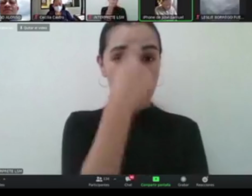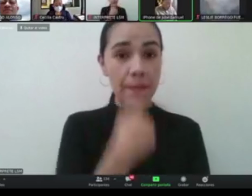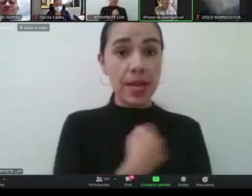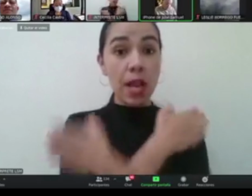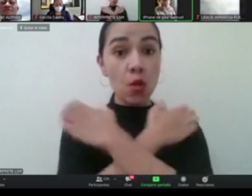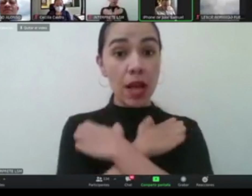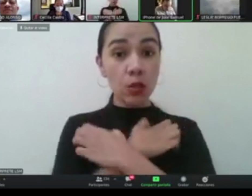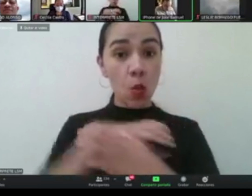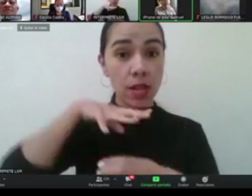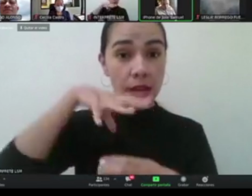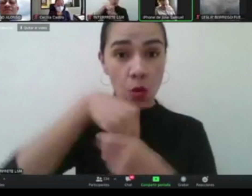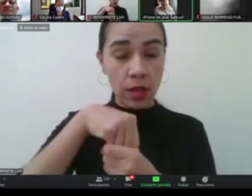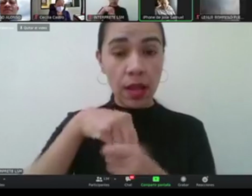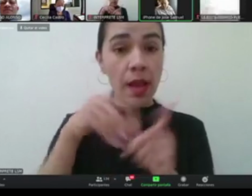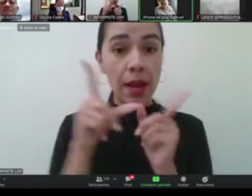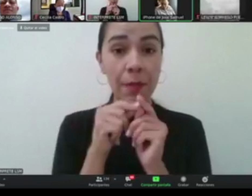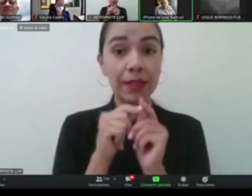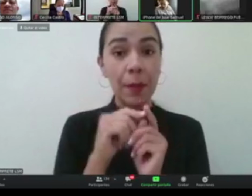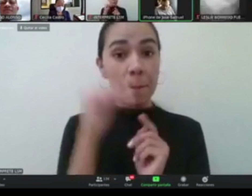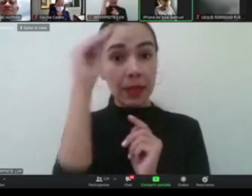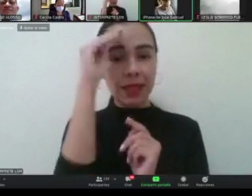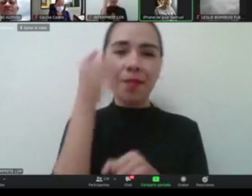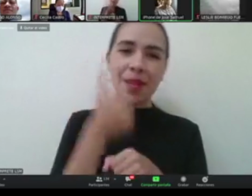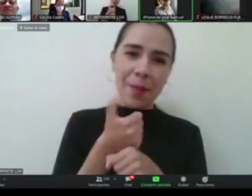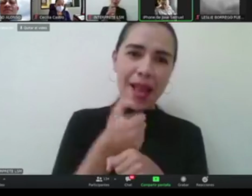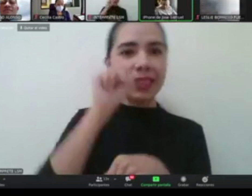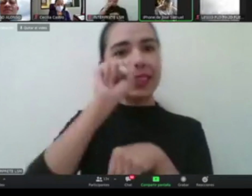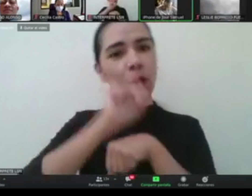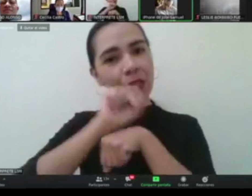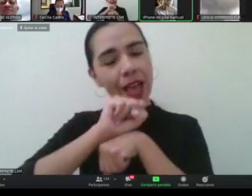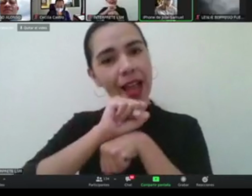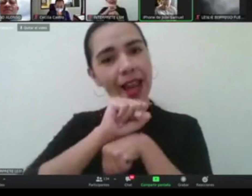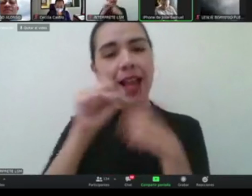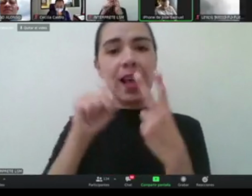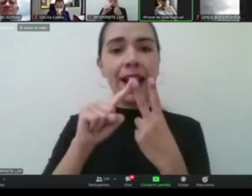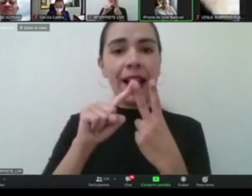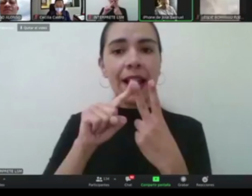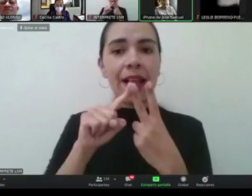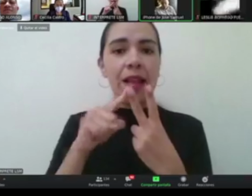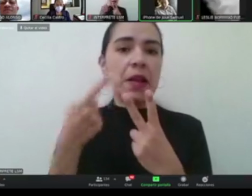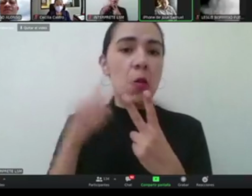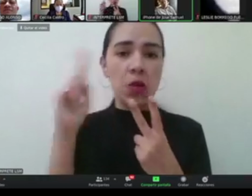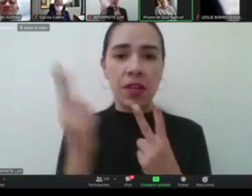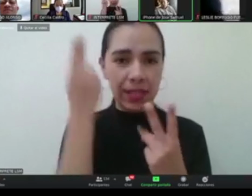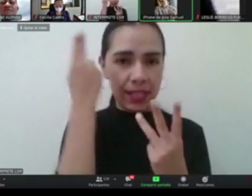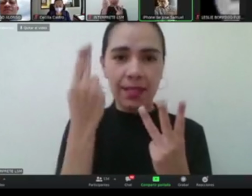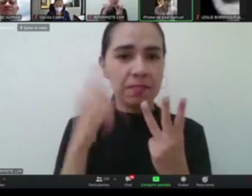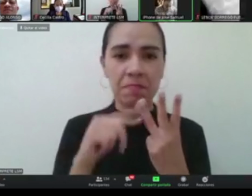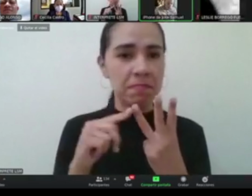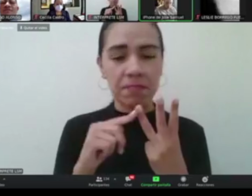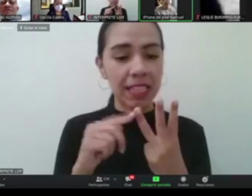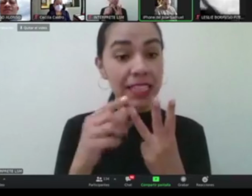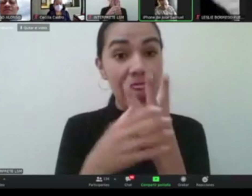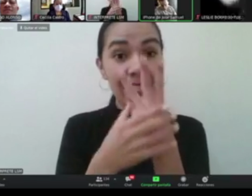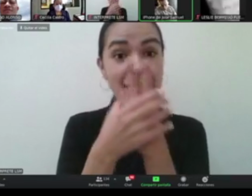inclusiva no solo se tiene que pensar desde una primaria, desde una secundaria, desde un eje universitario, sino que unir